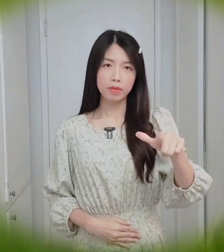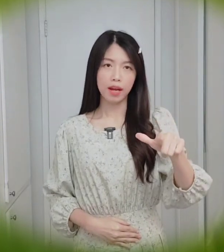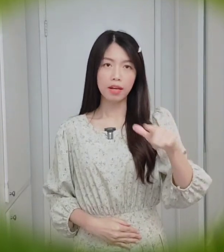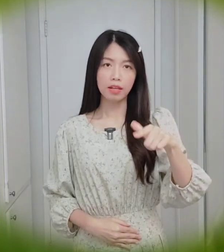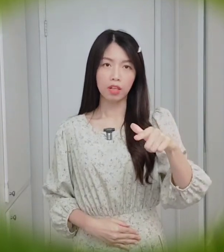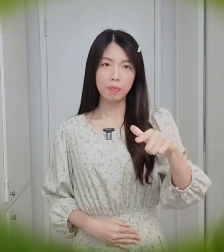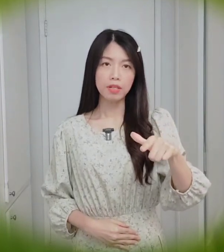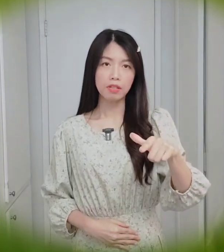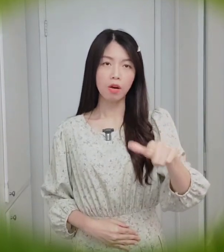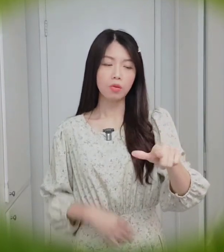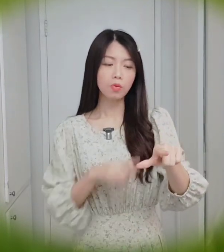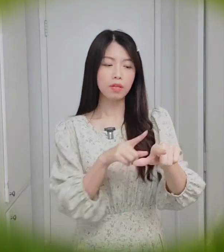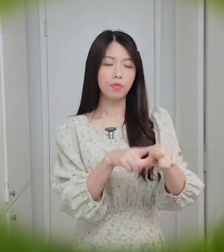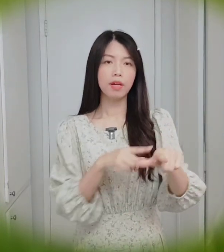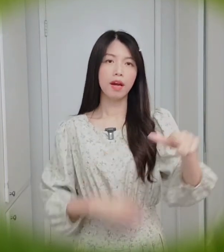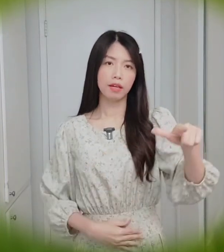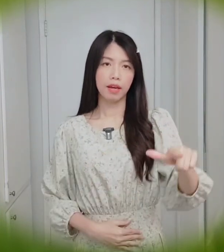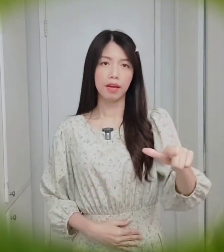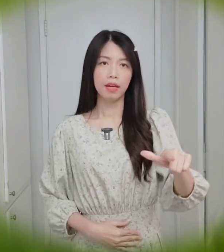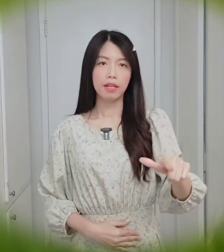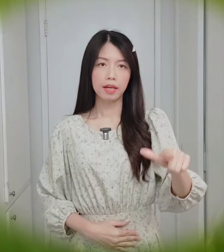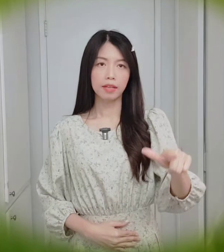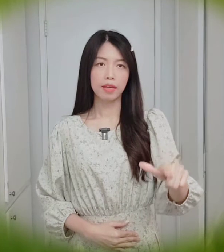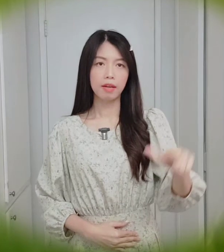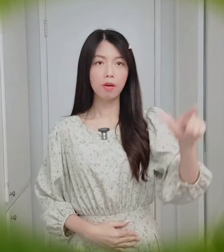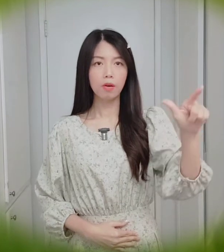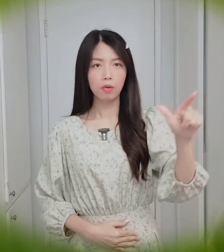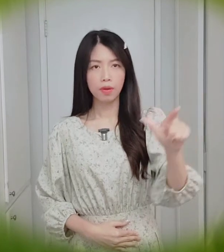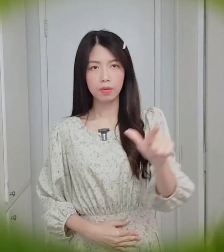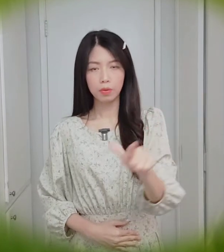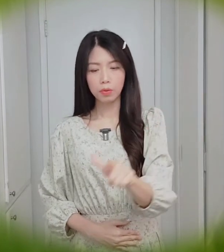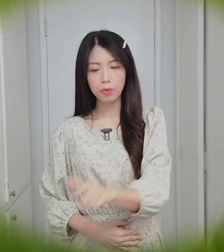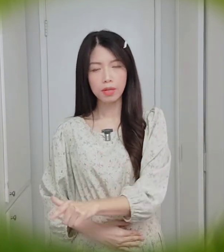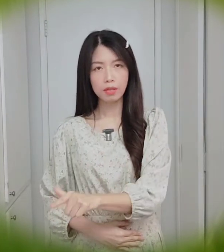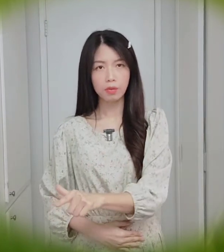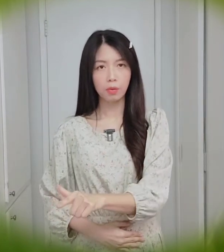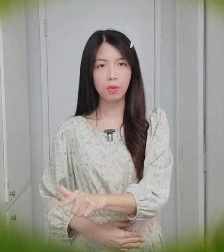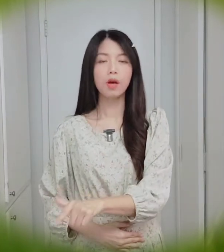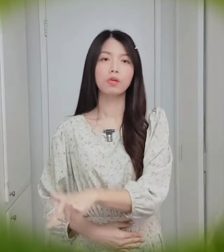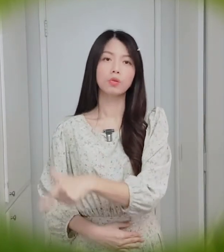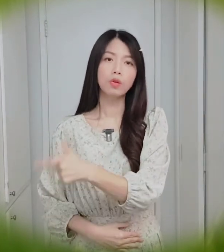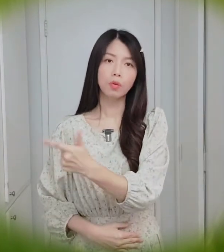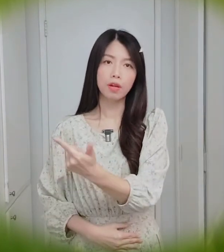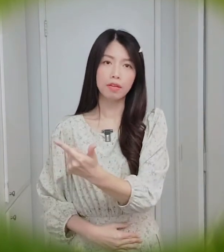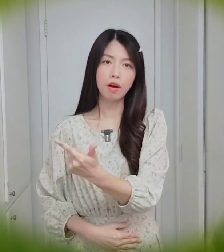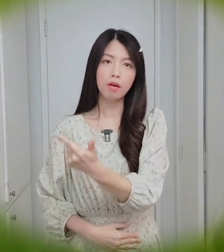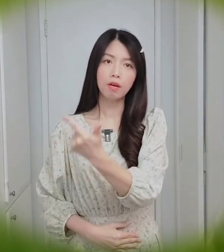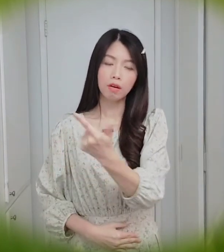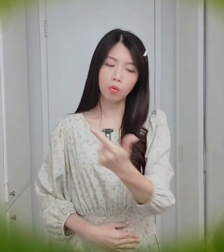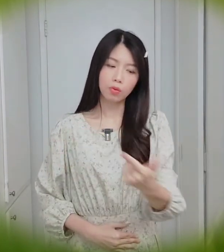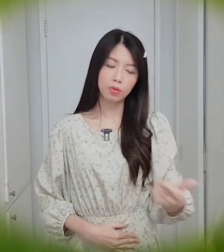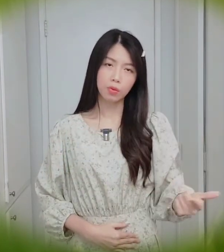엄지랑 검지랑 이렇게 피셔서 손등이 위를 향하게, 이 상태에서 왼쪽으로 사선으로, 그리고 손을